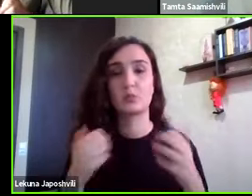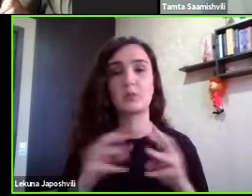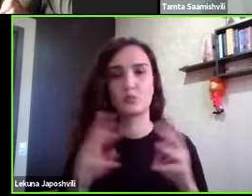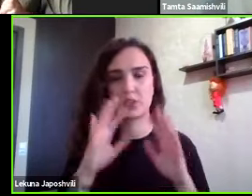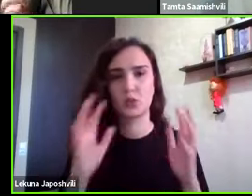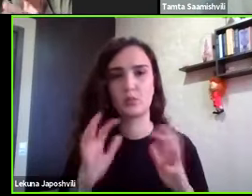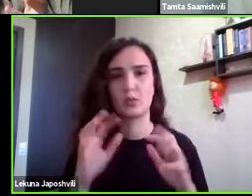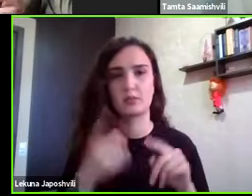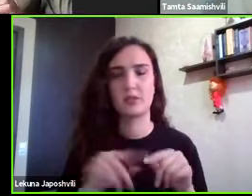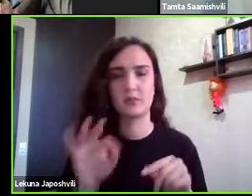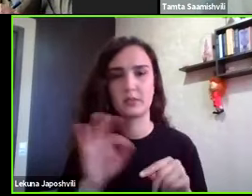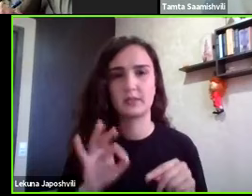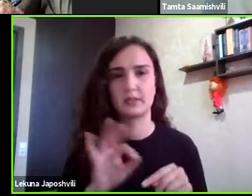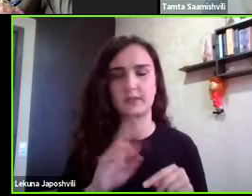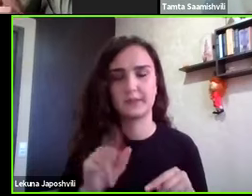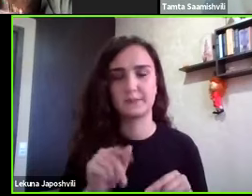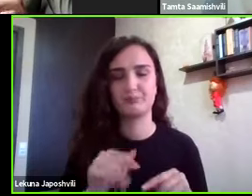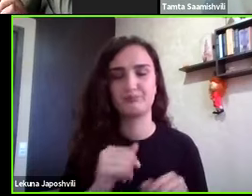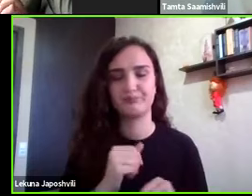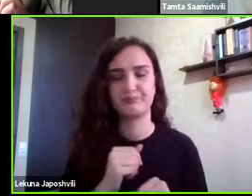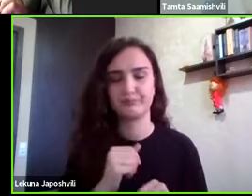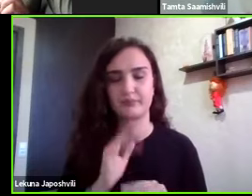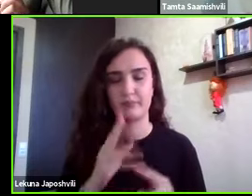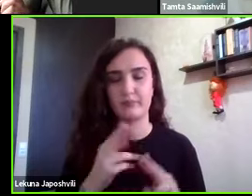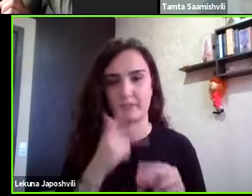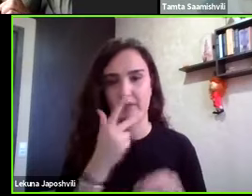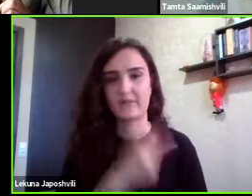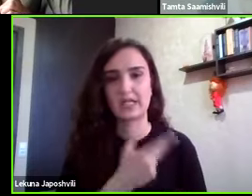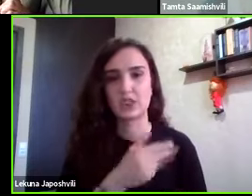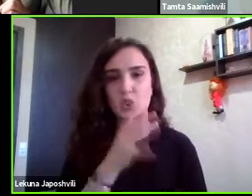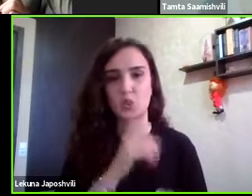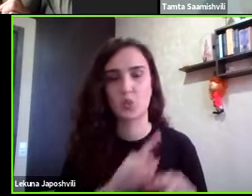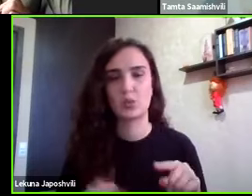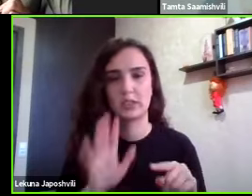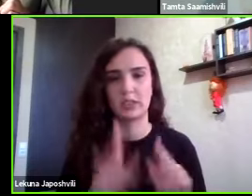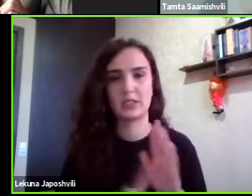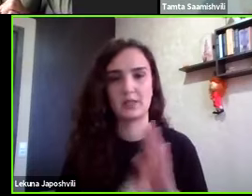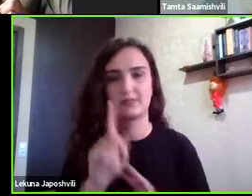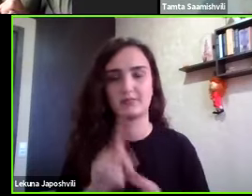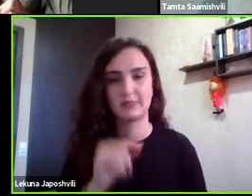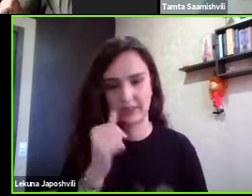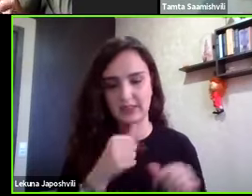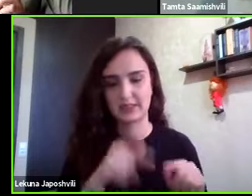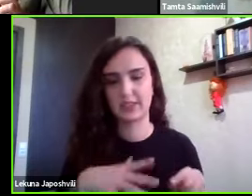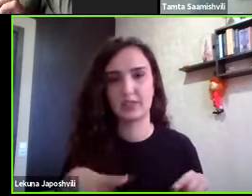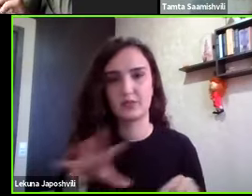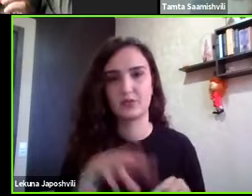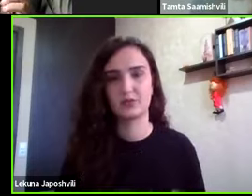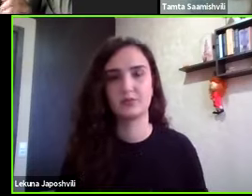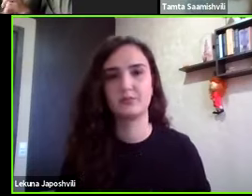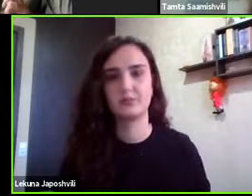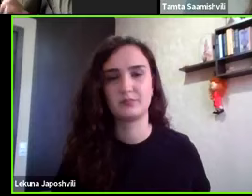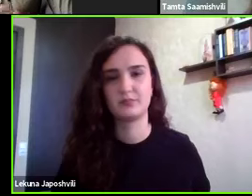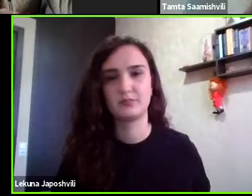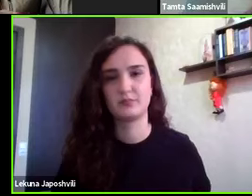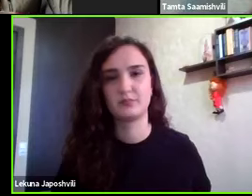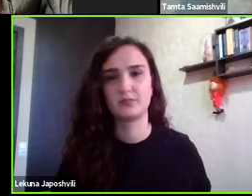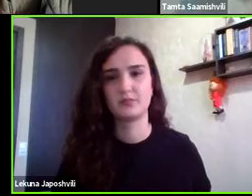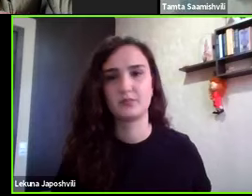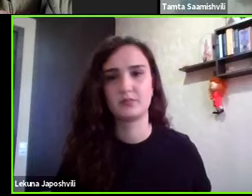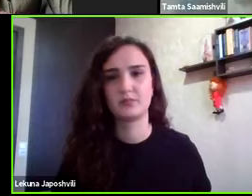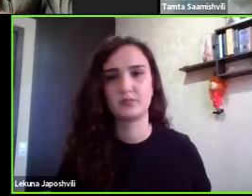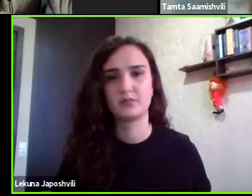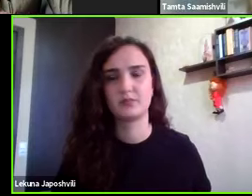იზრუნეს ამაზე და ეს ვაქცინა დროულად შემოვა წელს საქართველოში. აქ კიდევ ერთი